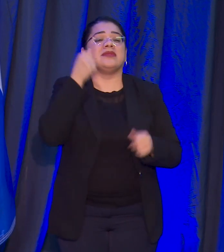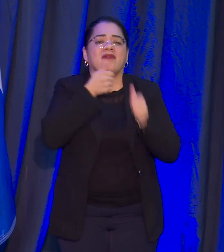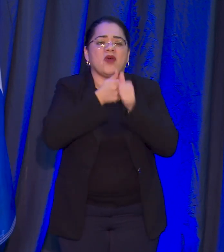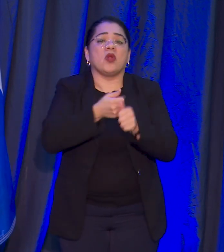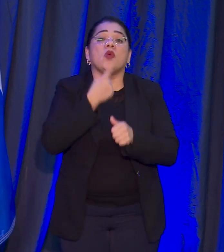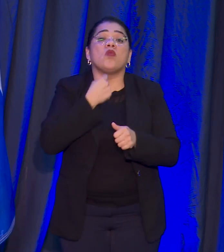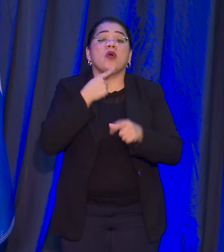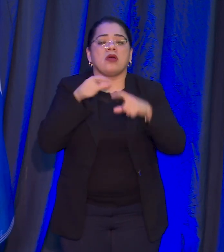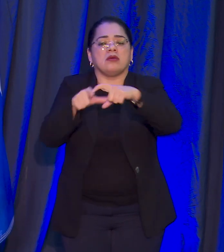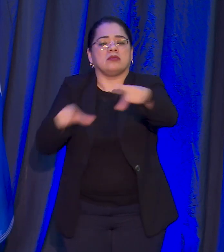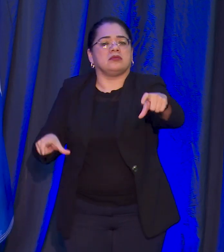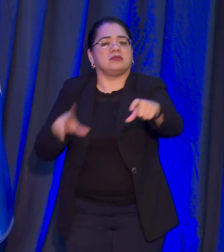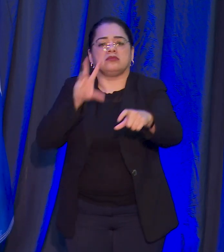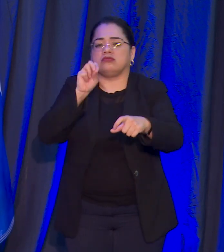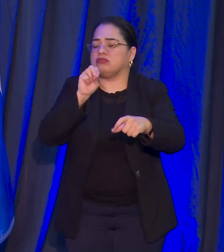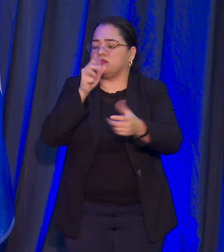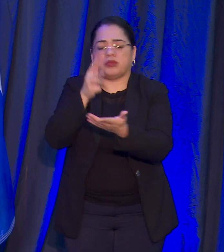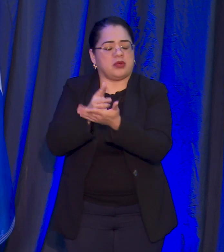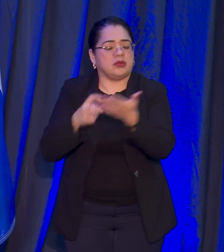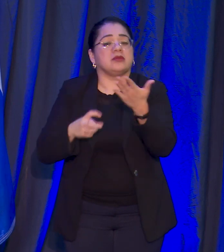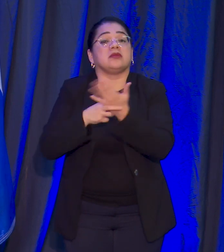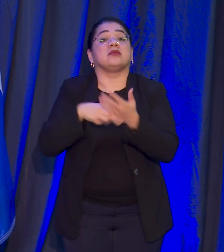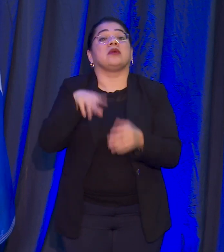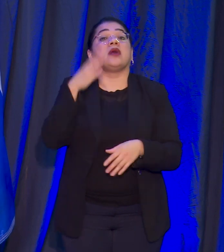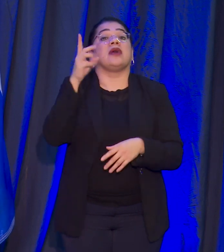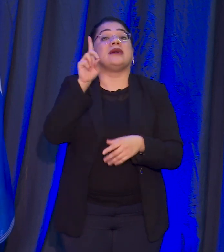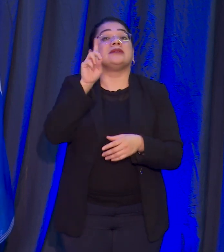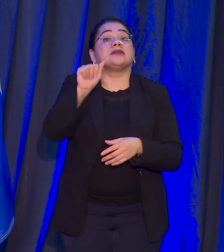o azul para las personas que tienen disabilidades.